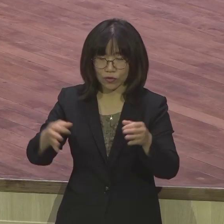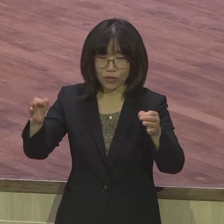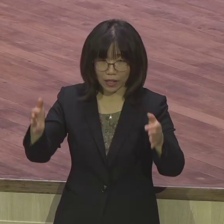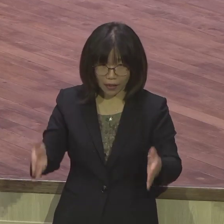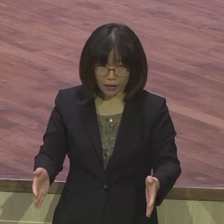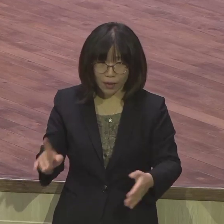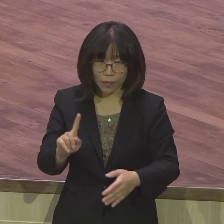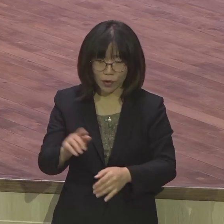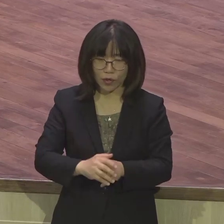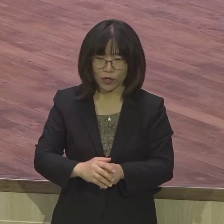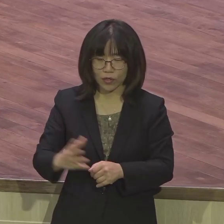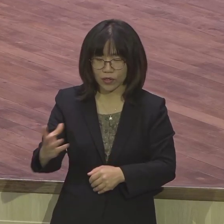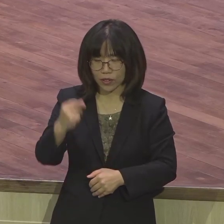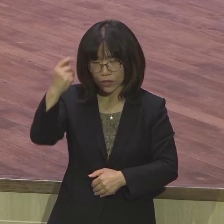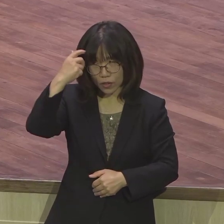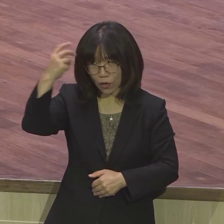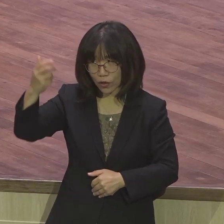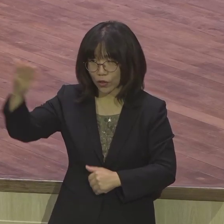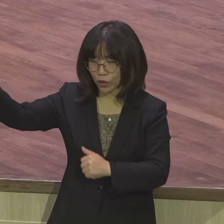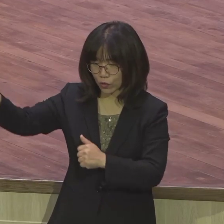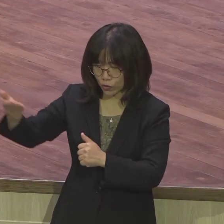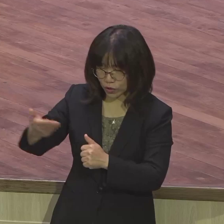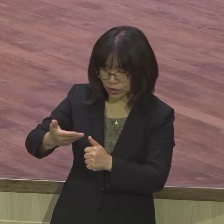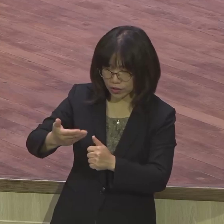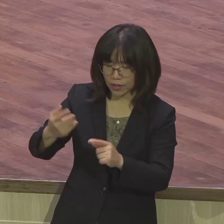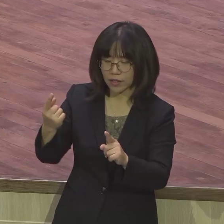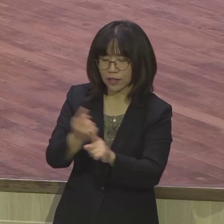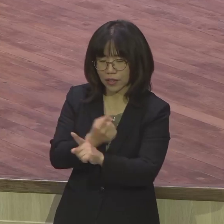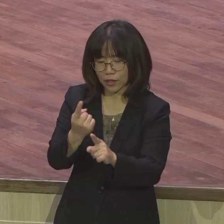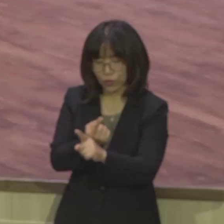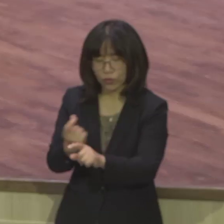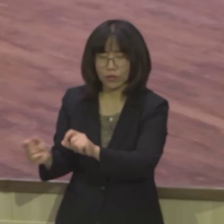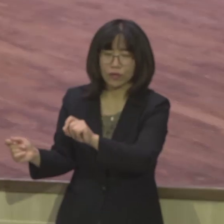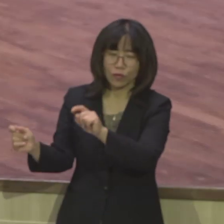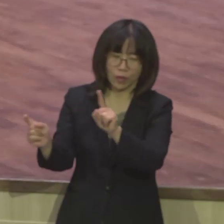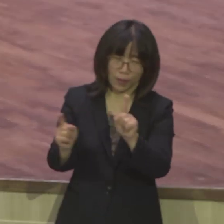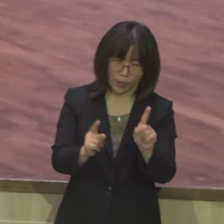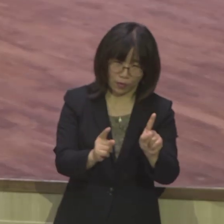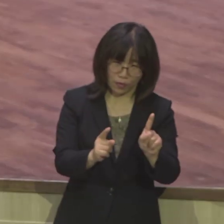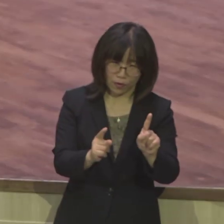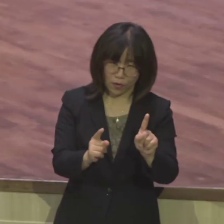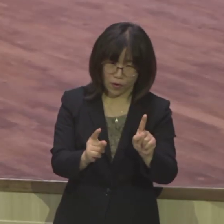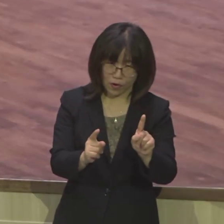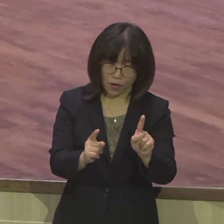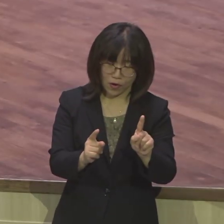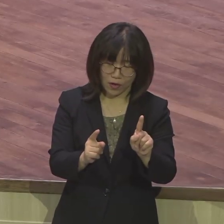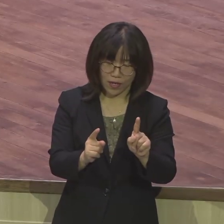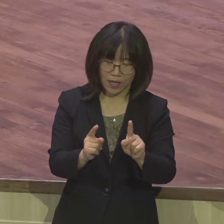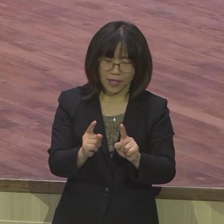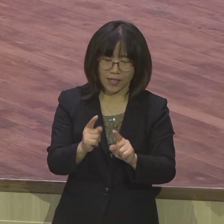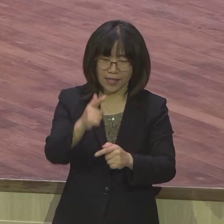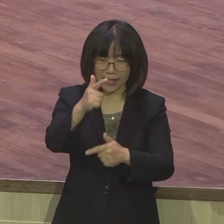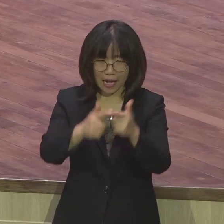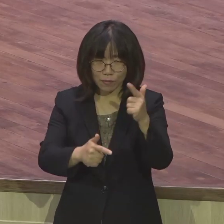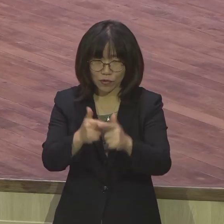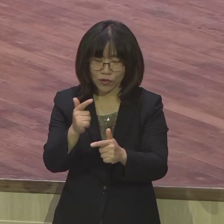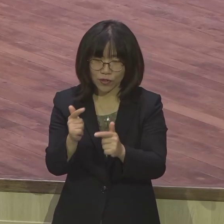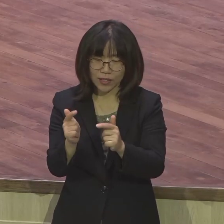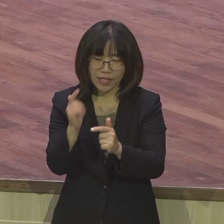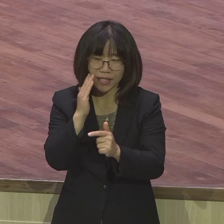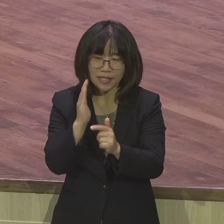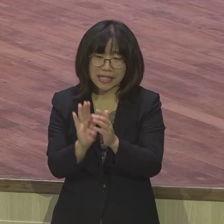영육간에 성령을 통해서 치유되어지고 회복되어지고 그 잎사귀가 마르지 않은 것 같이 열매를